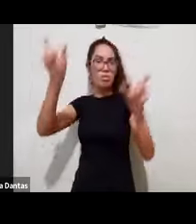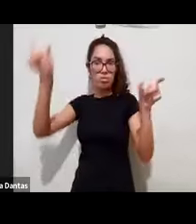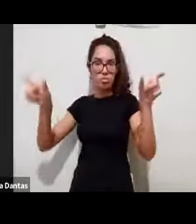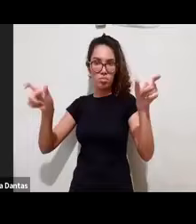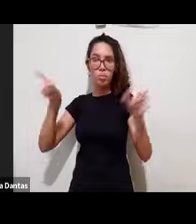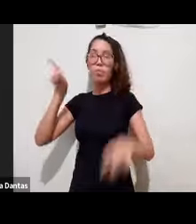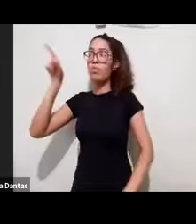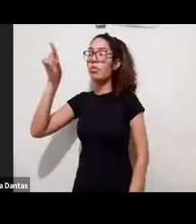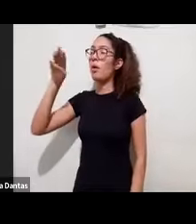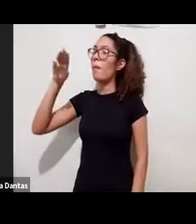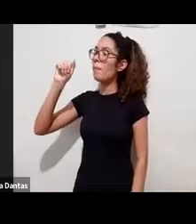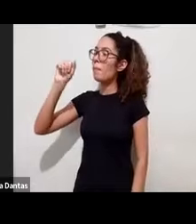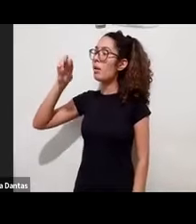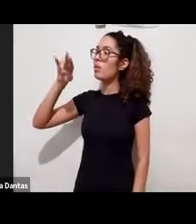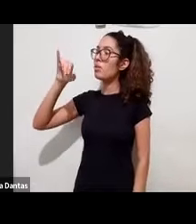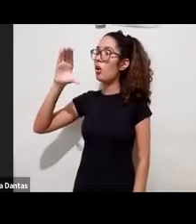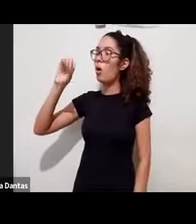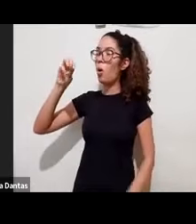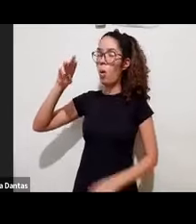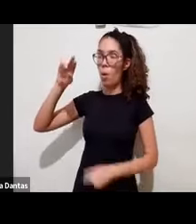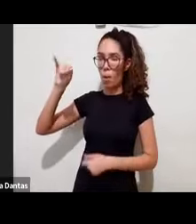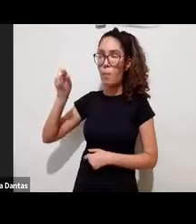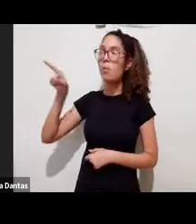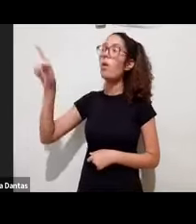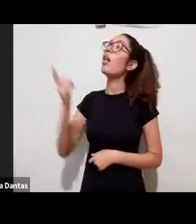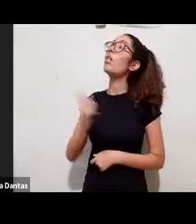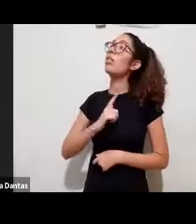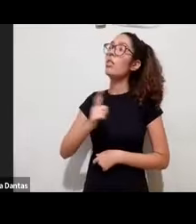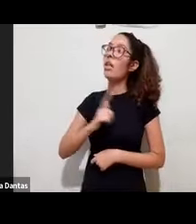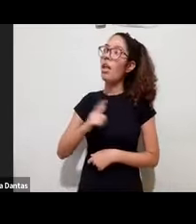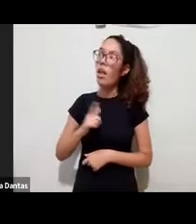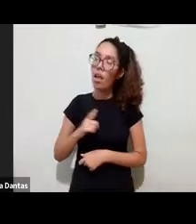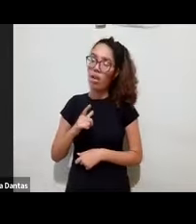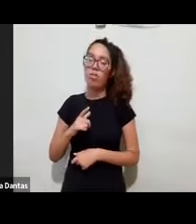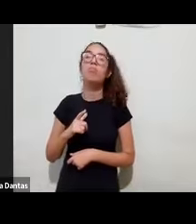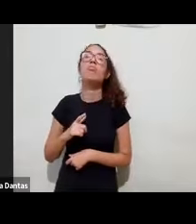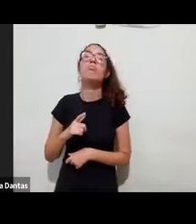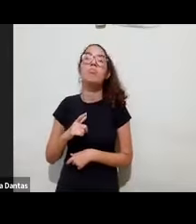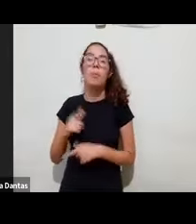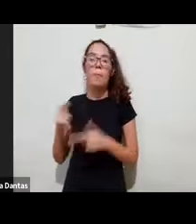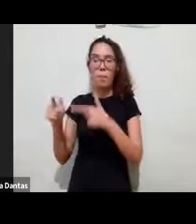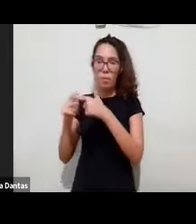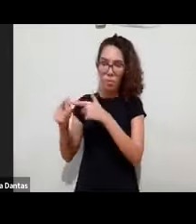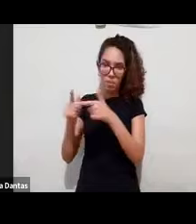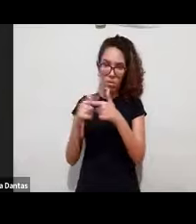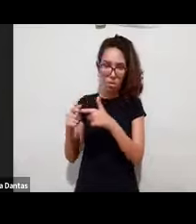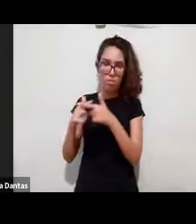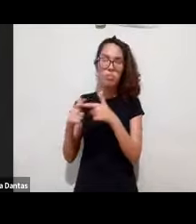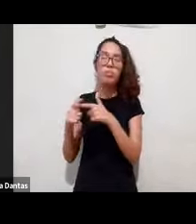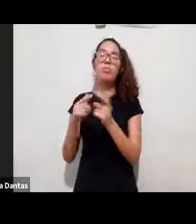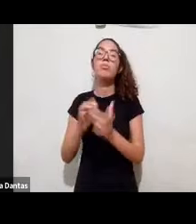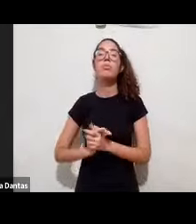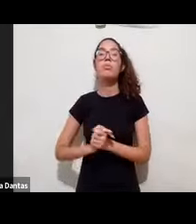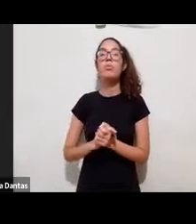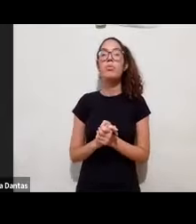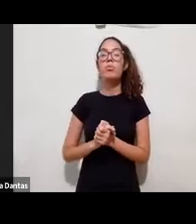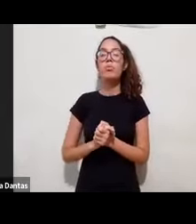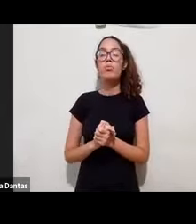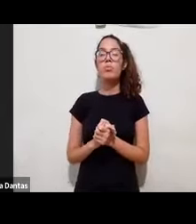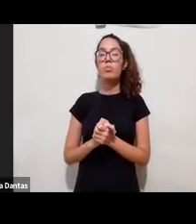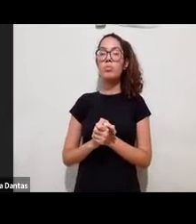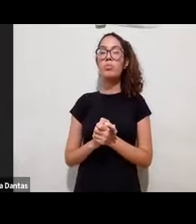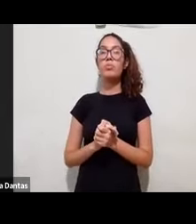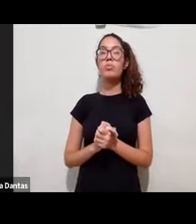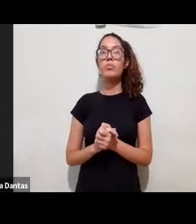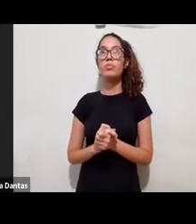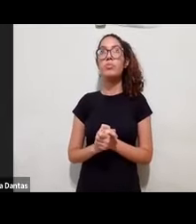continua sendo a instituição de saúde mental mais importante do estado do Ceará. Então, assim, lembrar de